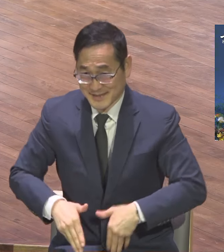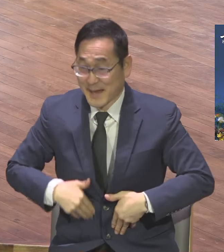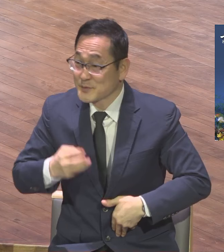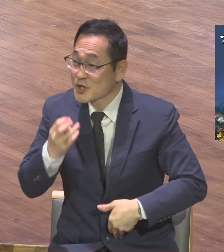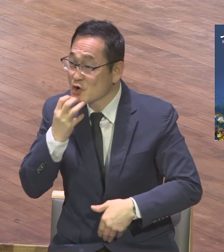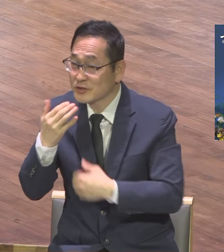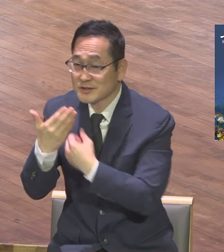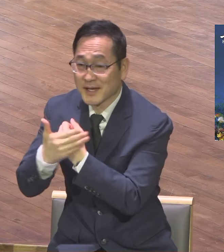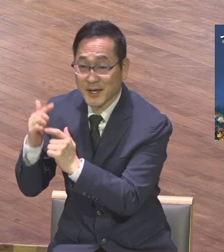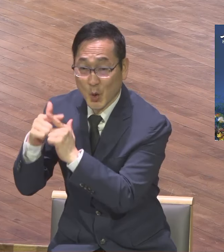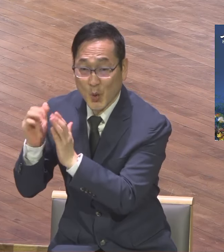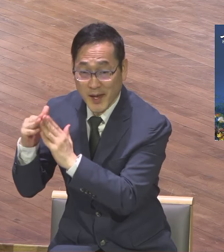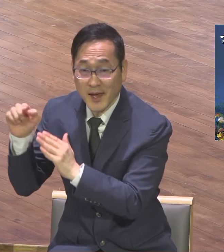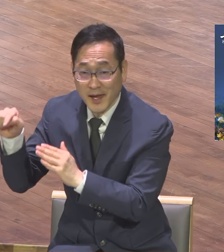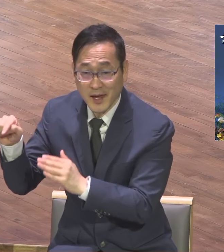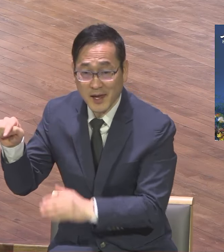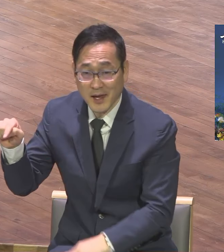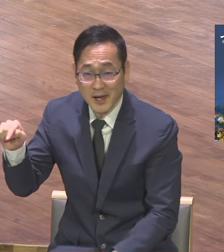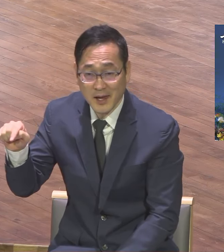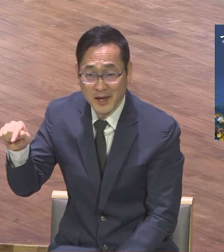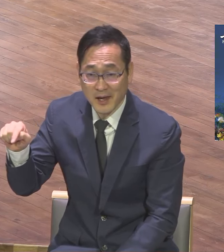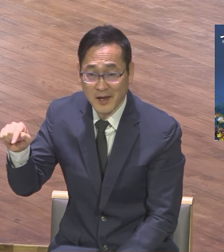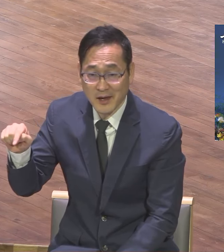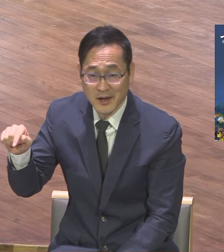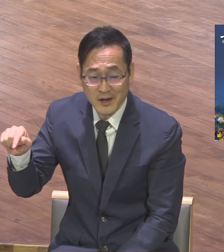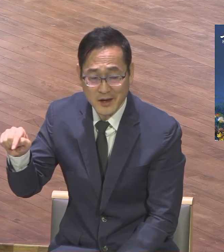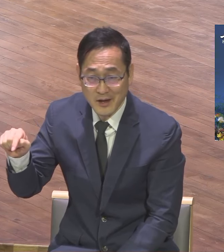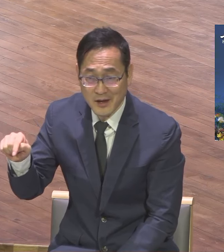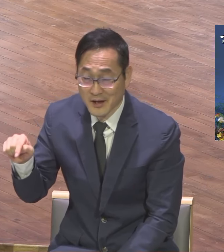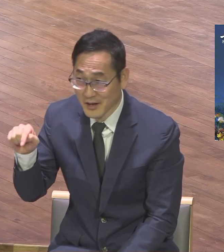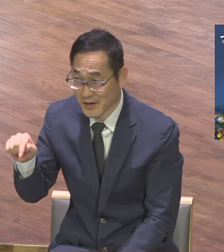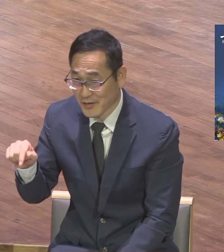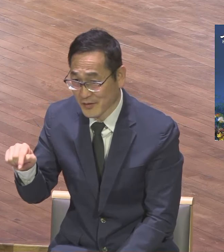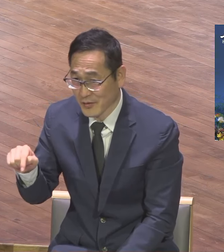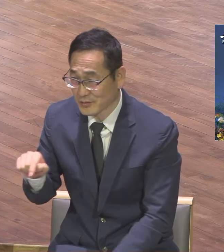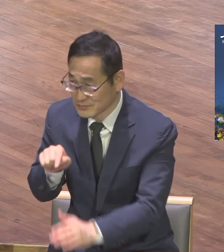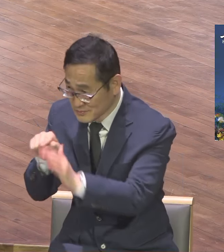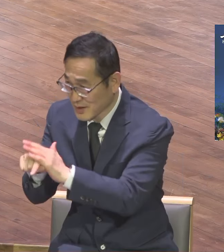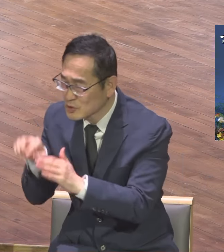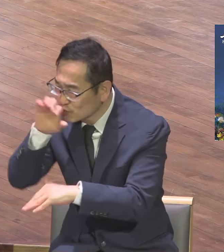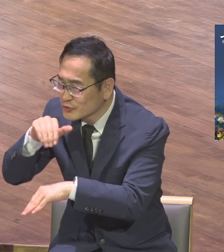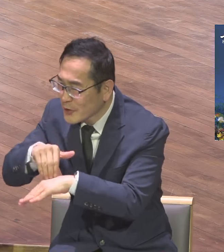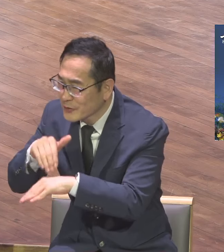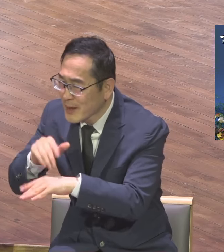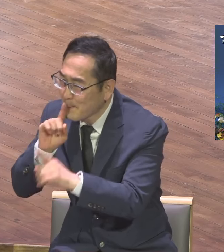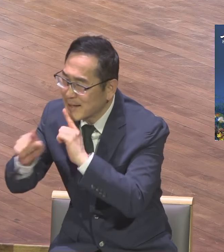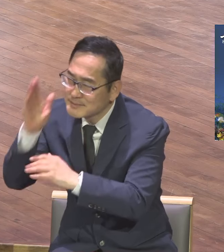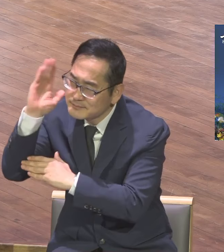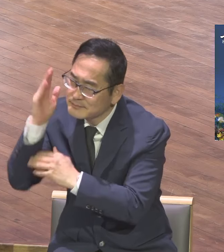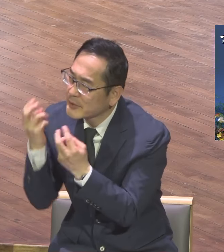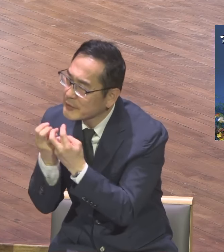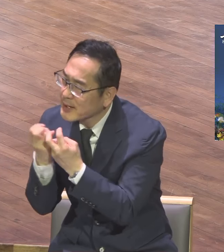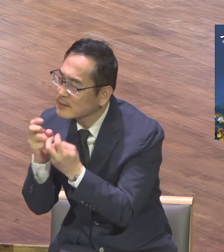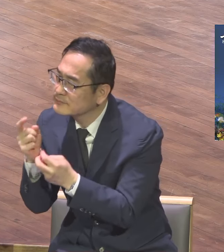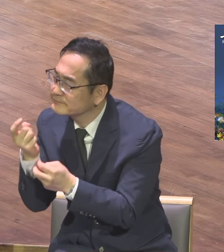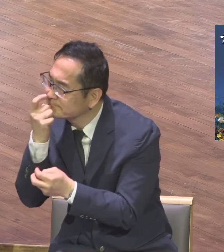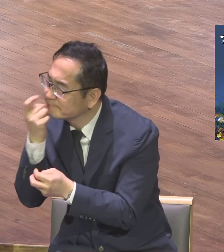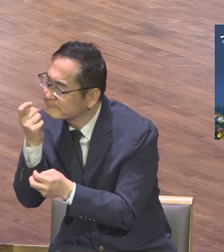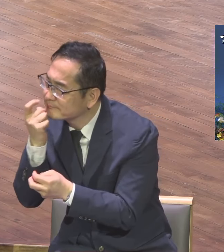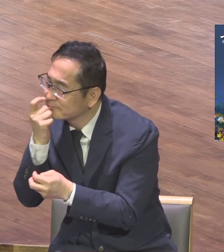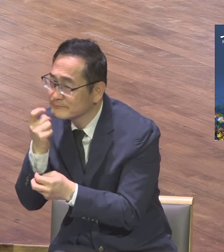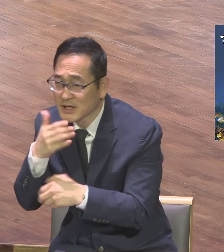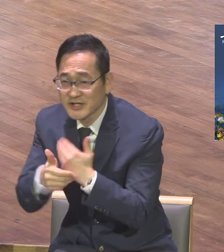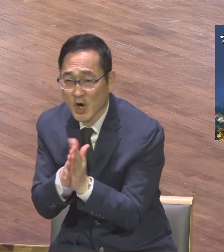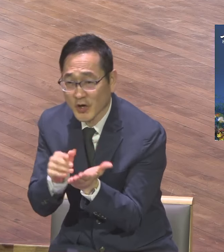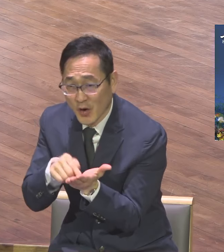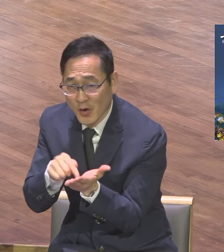거기에 프리셉트라는 강의 설교만 전문으로 훈련한 데 가서 제가 그것만 3년 동안 집중으로 훈련 받았어요. 성경만